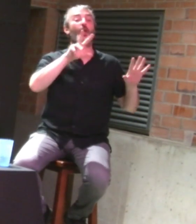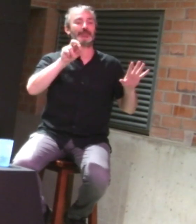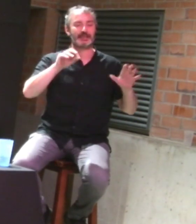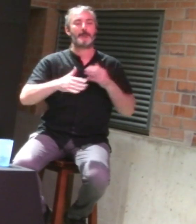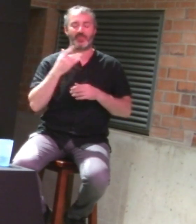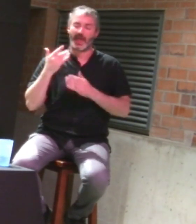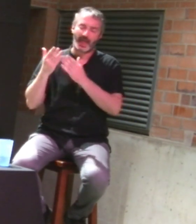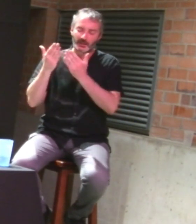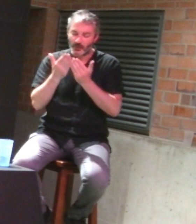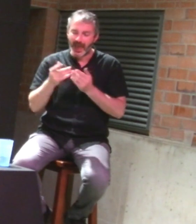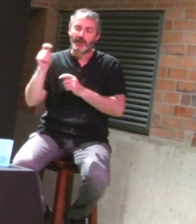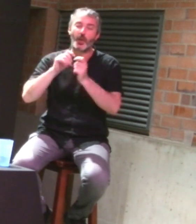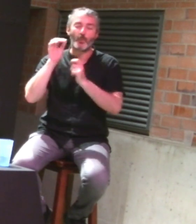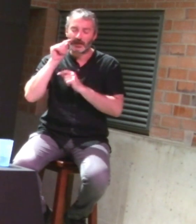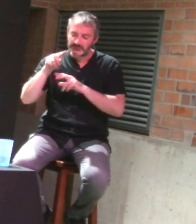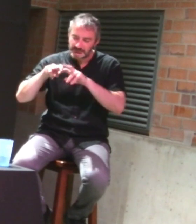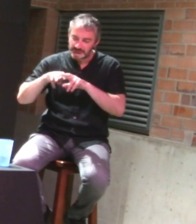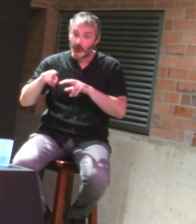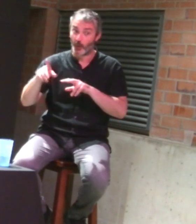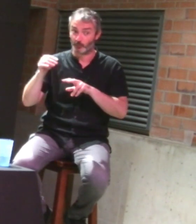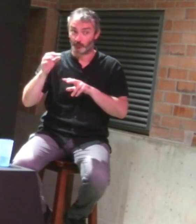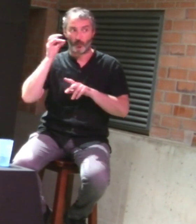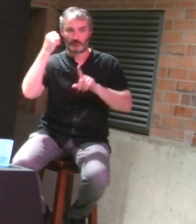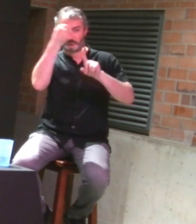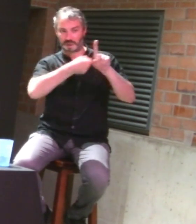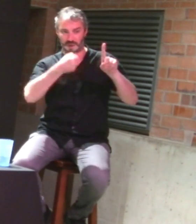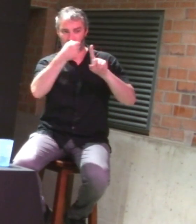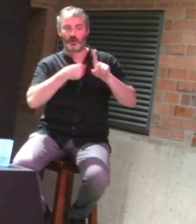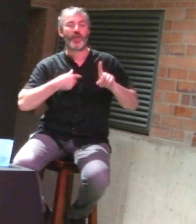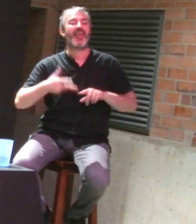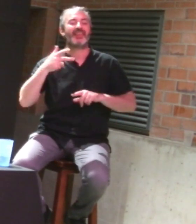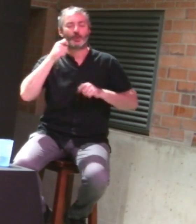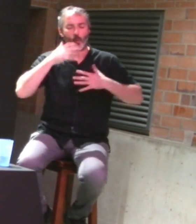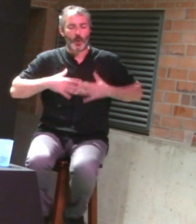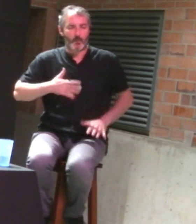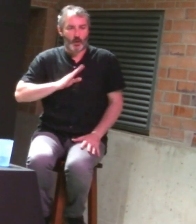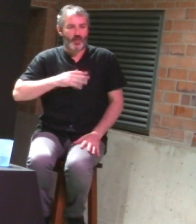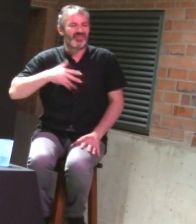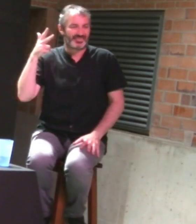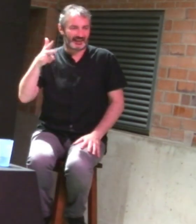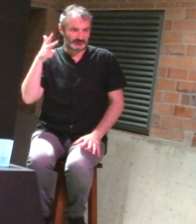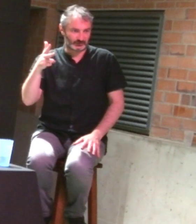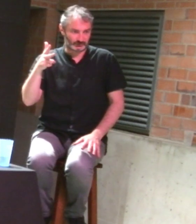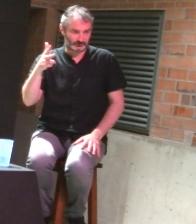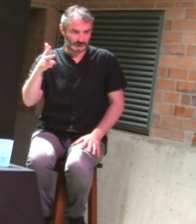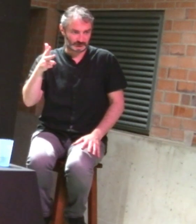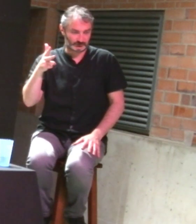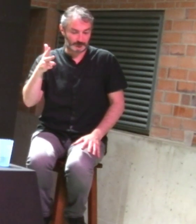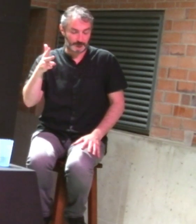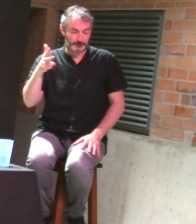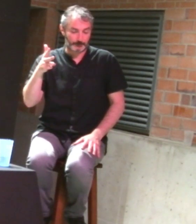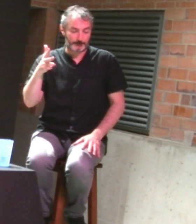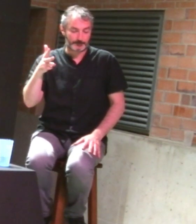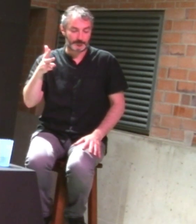primeres associacions de dones, ja veus que una reivindicació important és el dret al propi cos. Es penso que moltes són pacifistes,